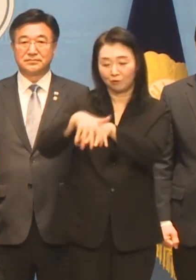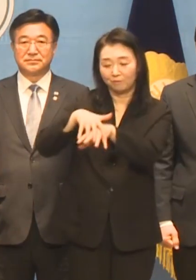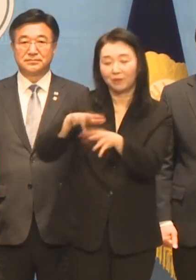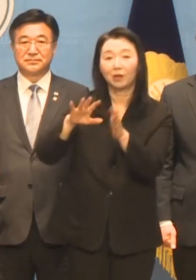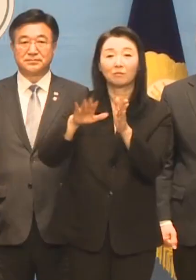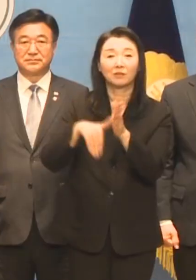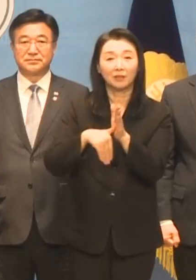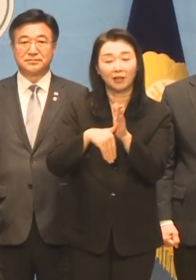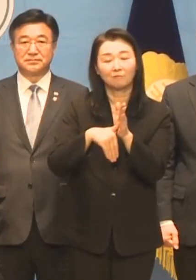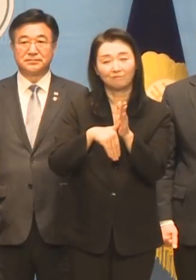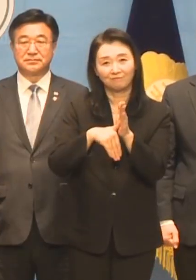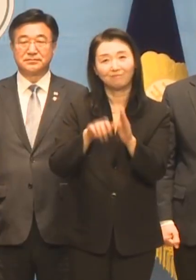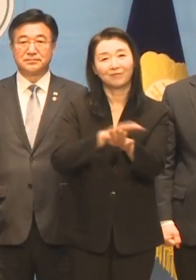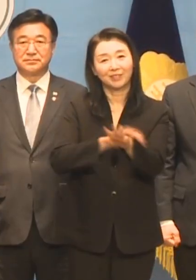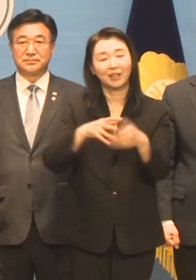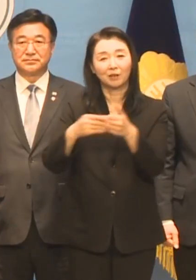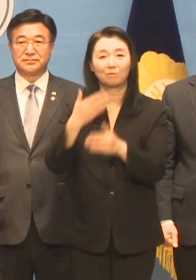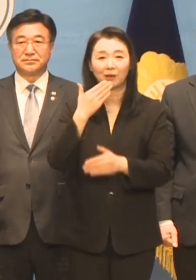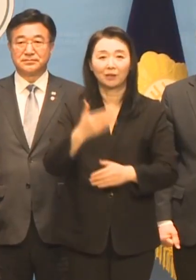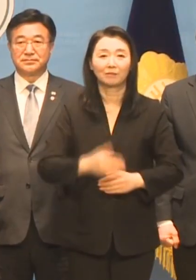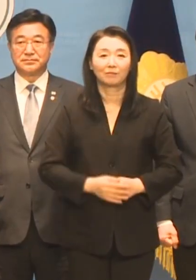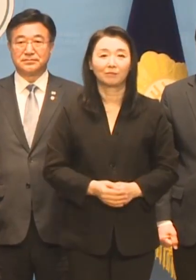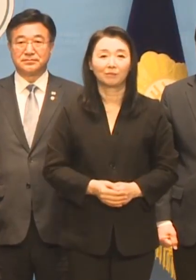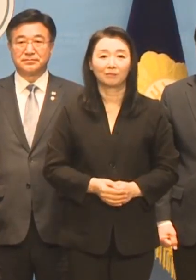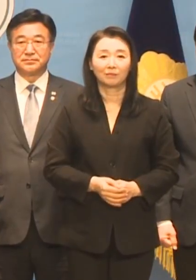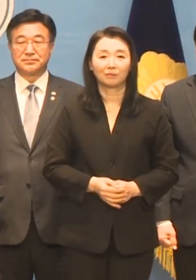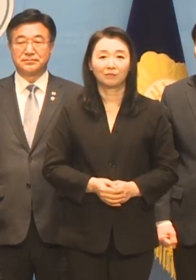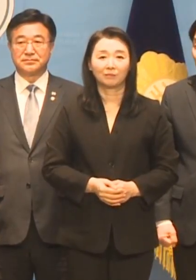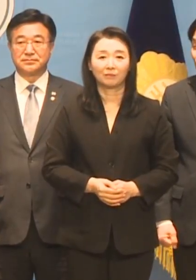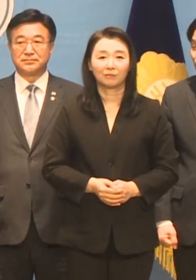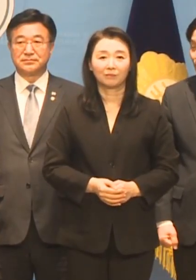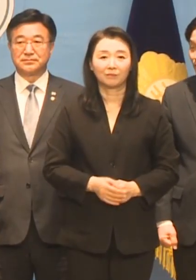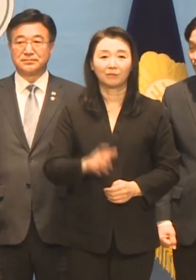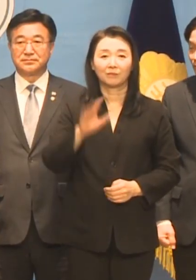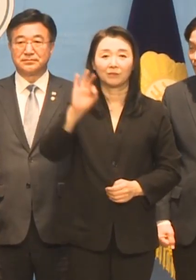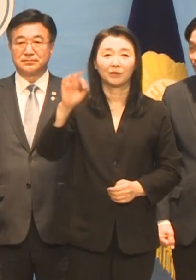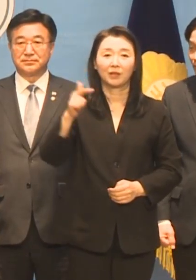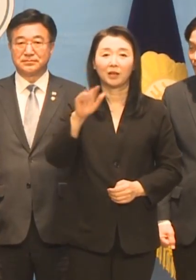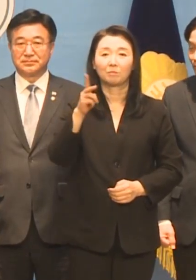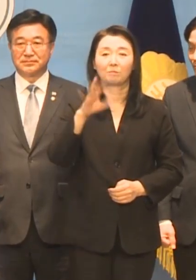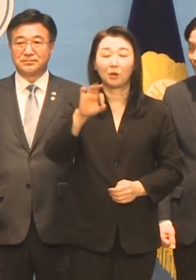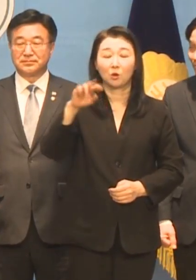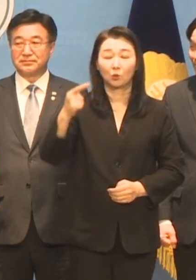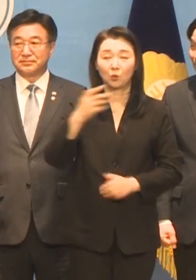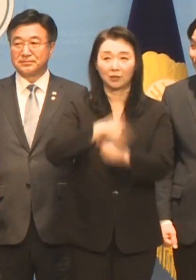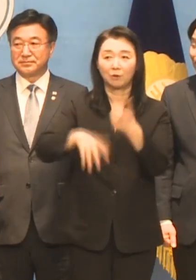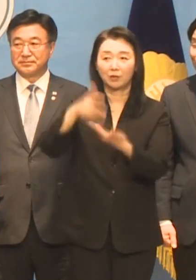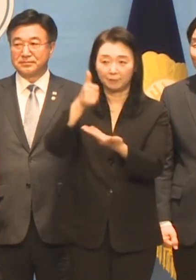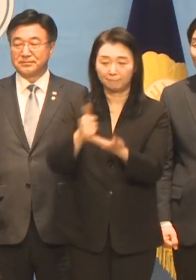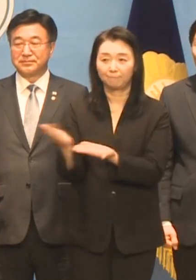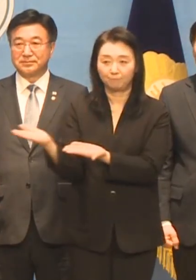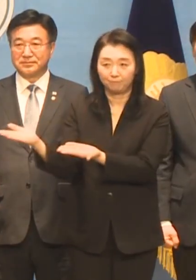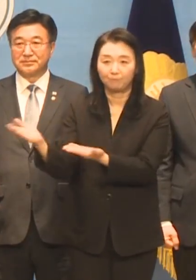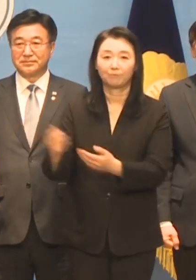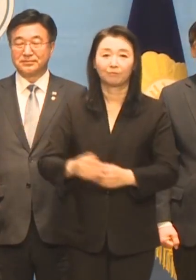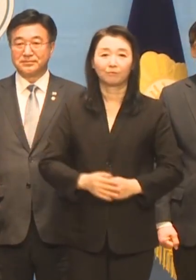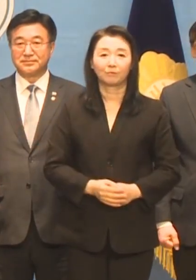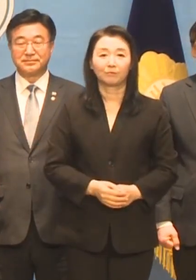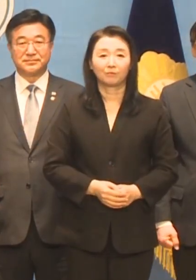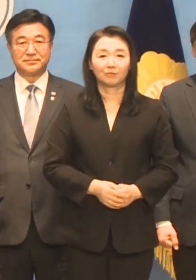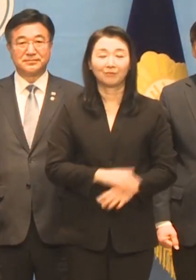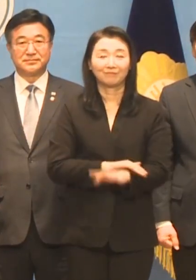역량을 잘 이끌어 주실 것 같습니다. 한병도 상황실장입니다. 네,